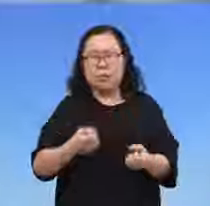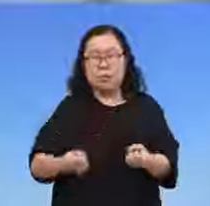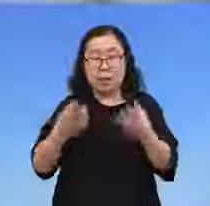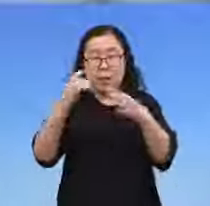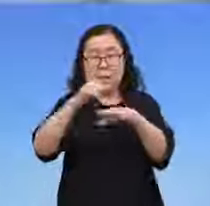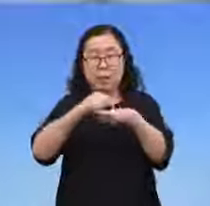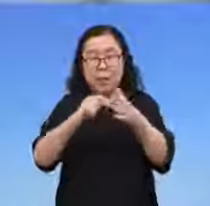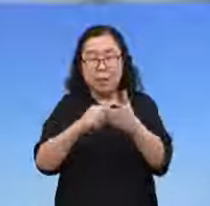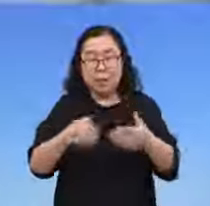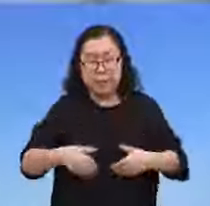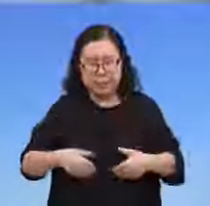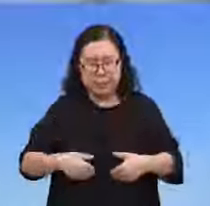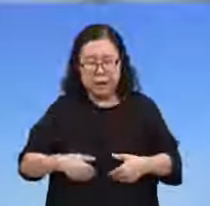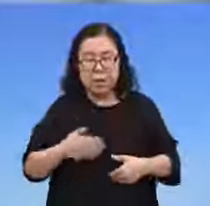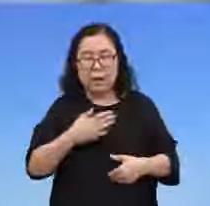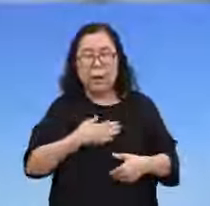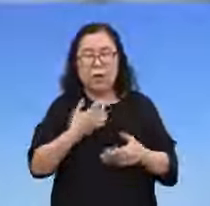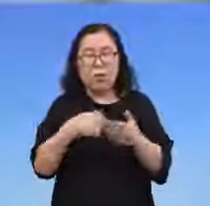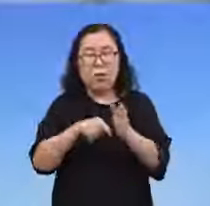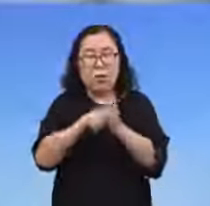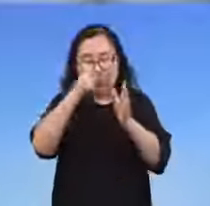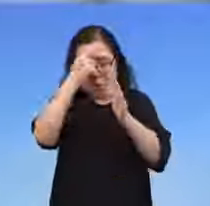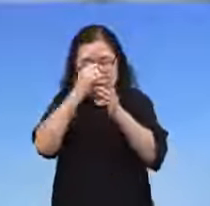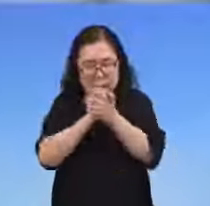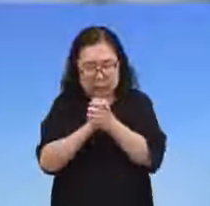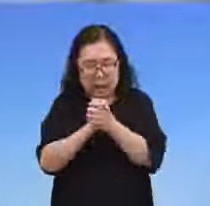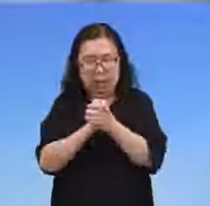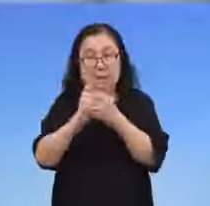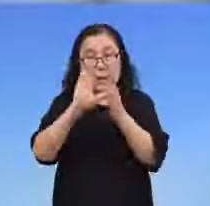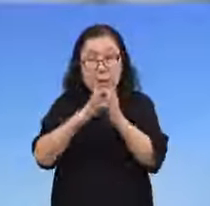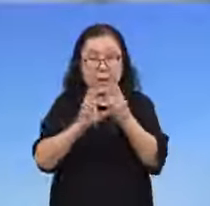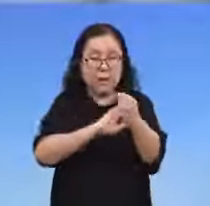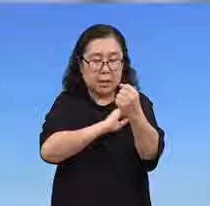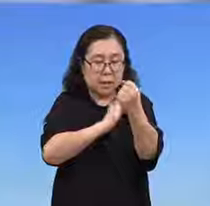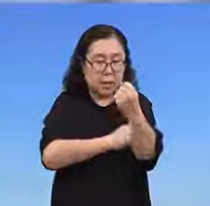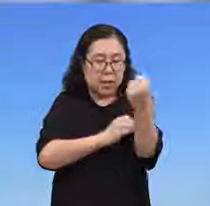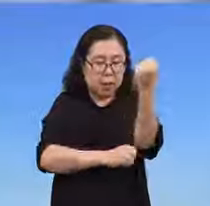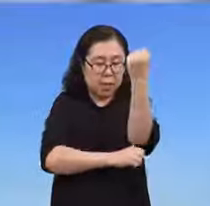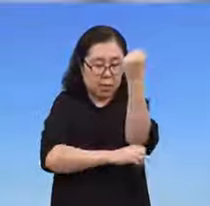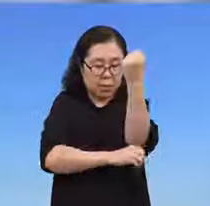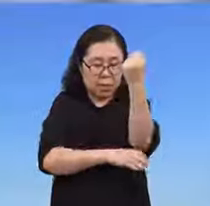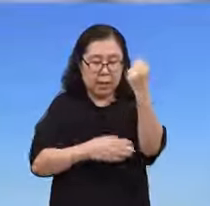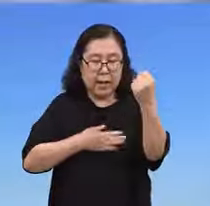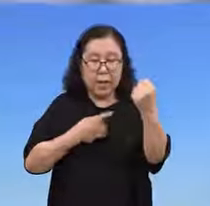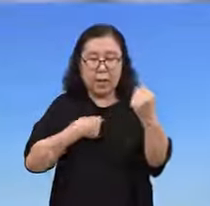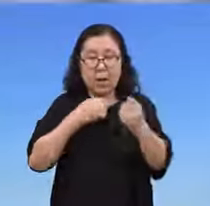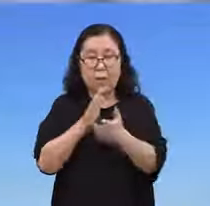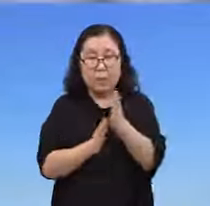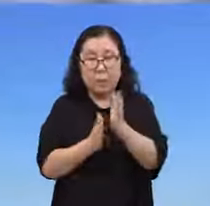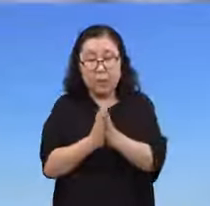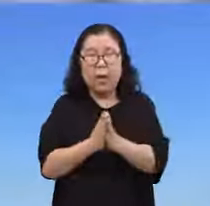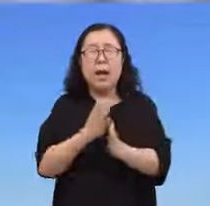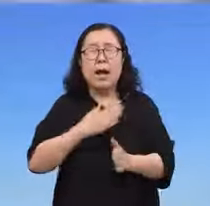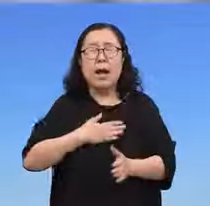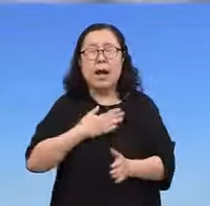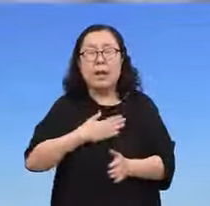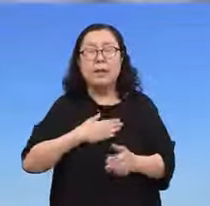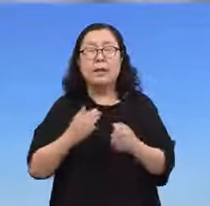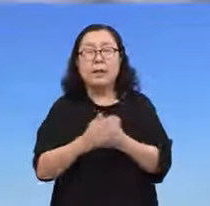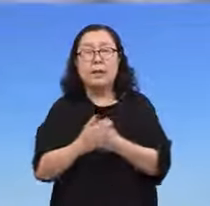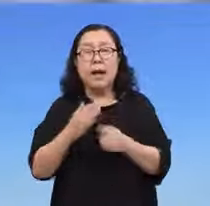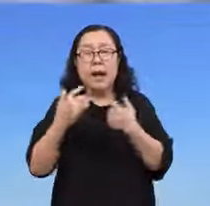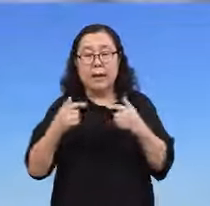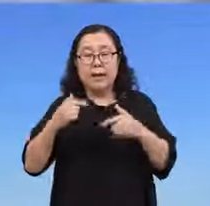그런가 하면은 나를 위하여 기도하는데 능력의 원천이 내게 있지 않음을 내가 알기 때문에 늘